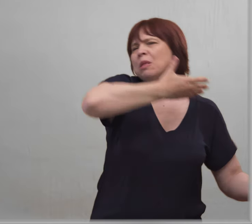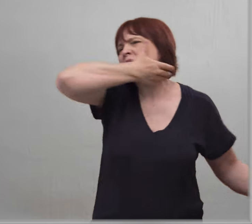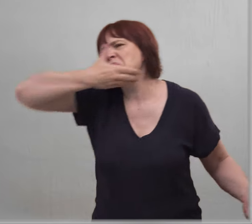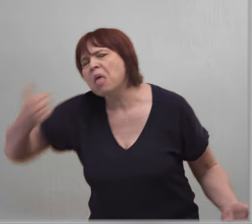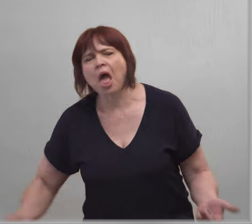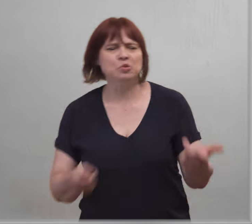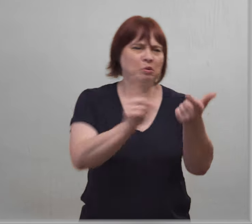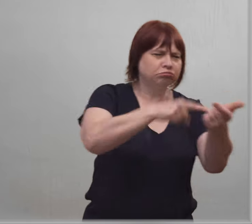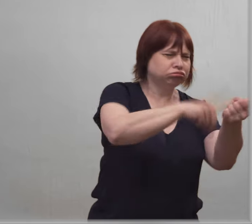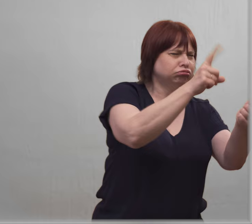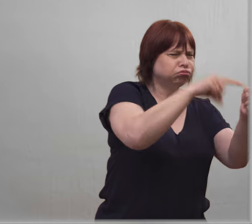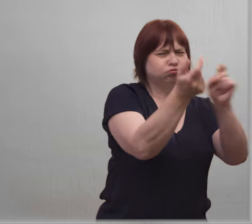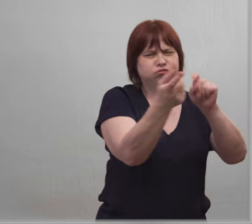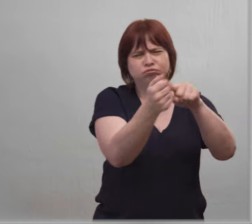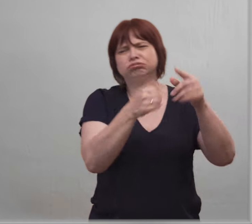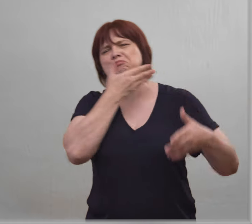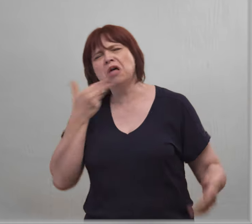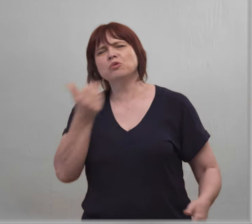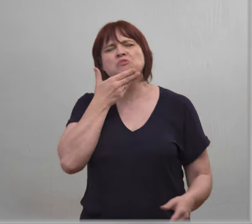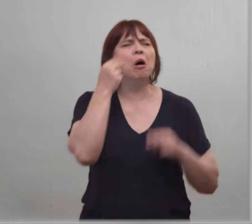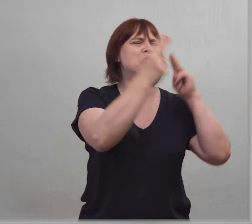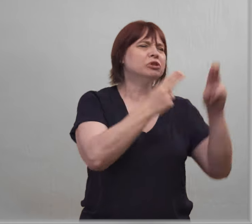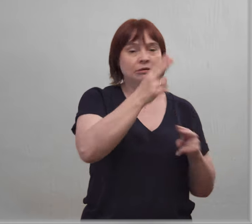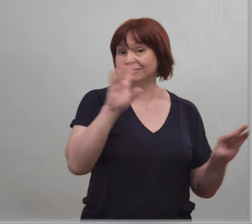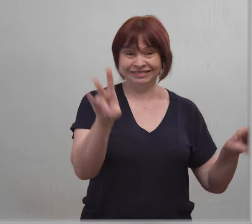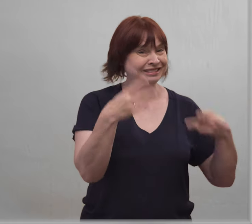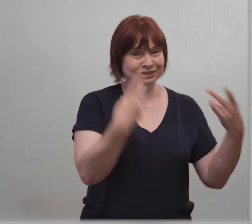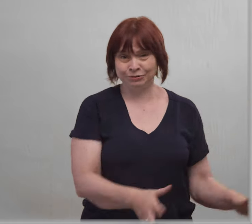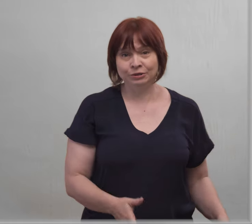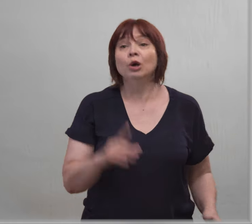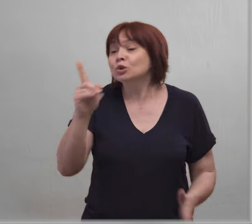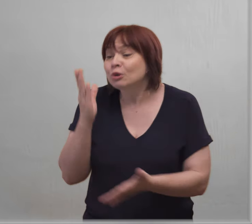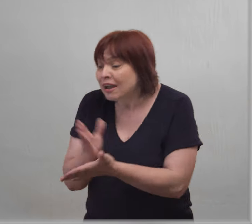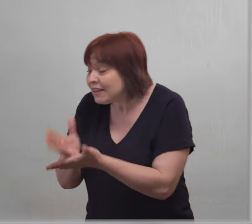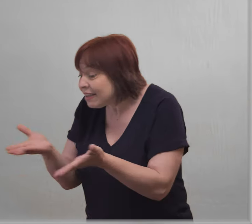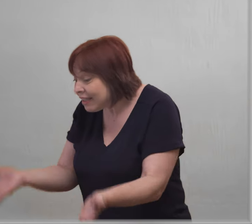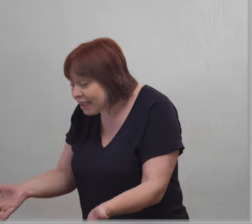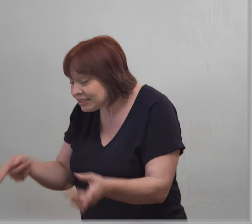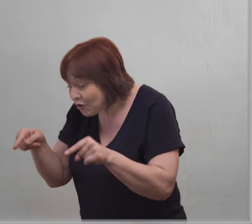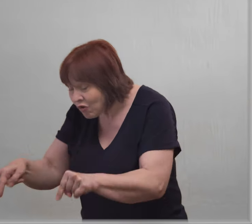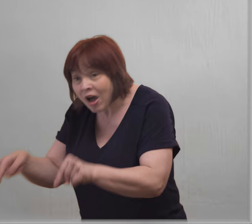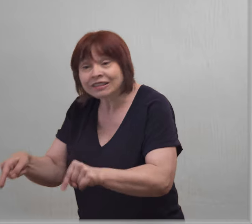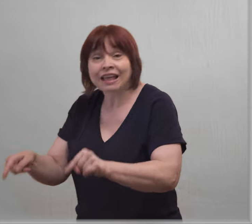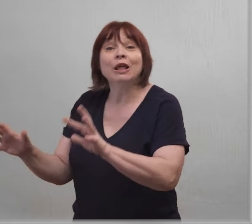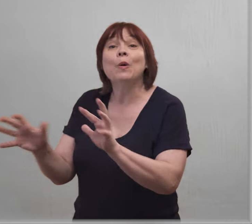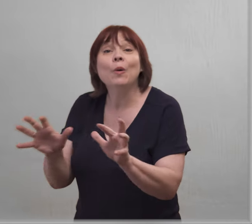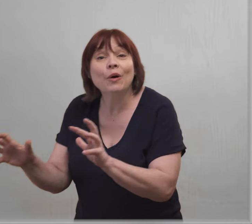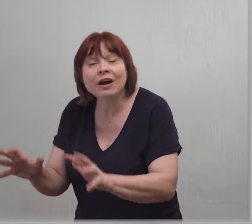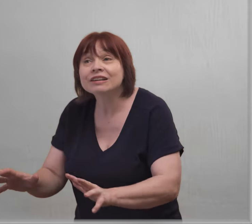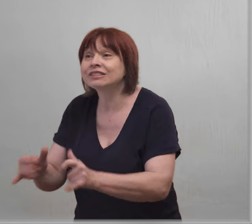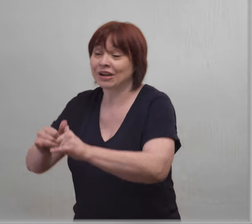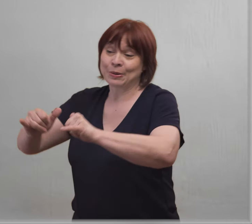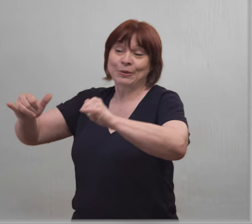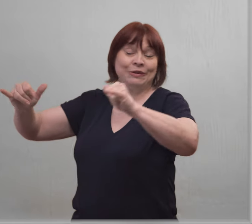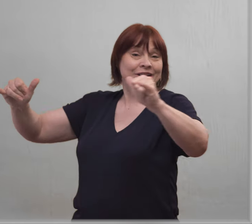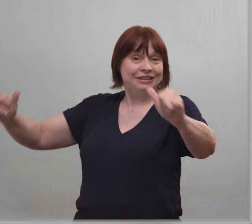тебя нет, или на том, чем ты желаешь обладать. Сфокусируйся, потому что успех в Божьей перспективе – это